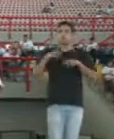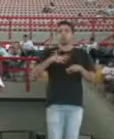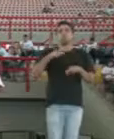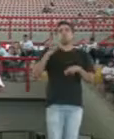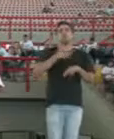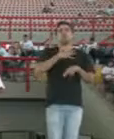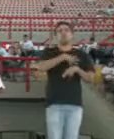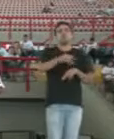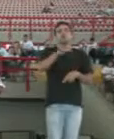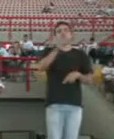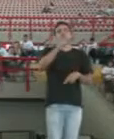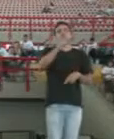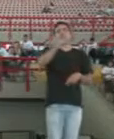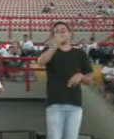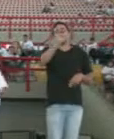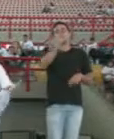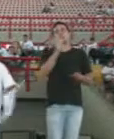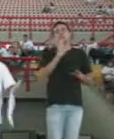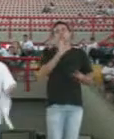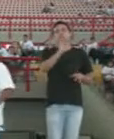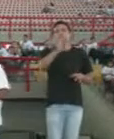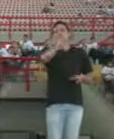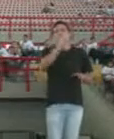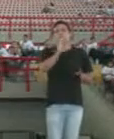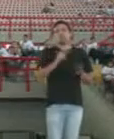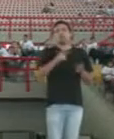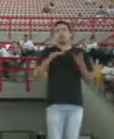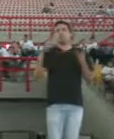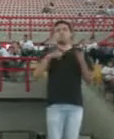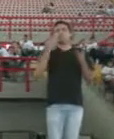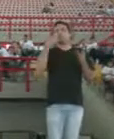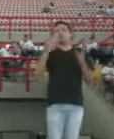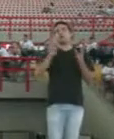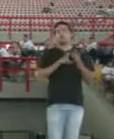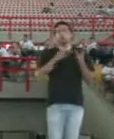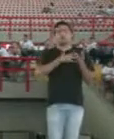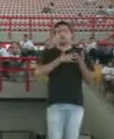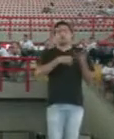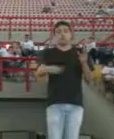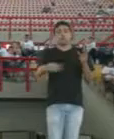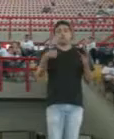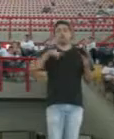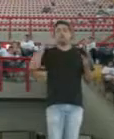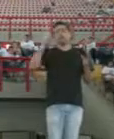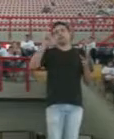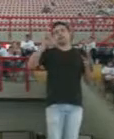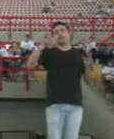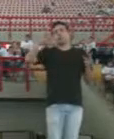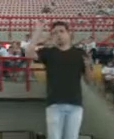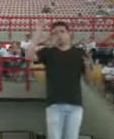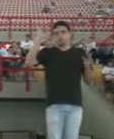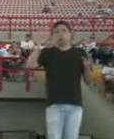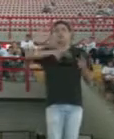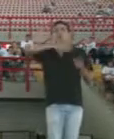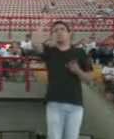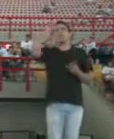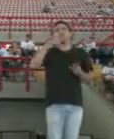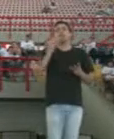filho é belo. O negócio dela é clássico, né? O meu filho é belo. Aí a outra chega e diz assim, pois o meu é lindo. Quem